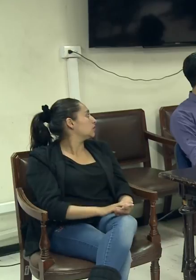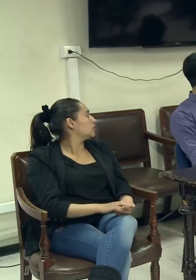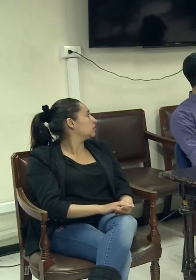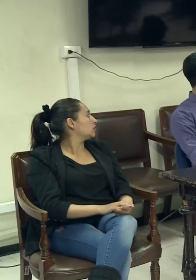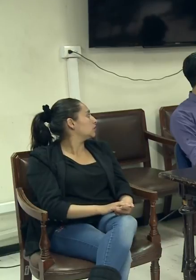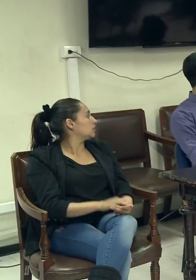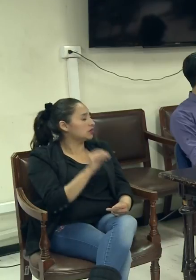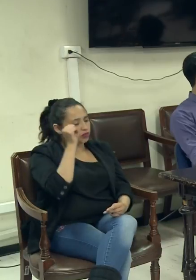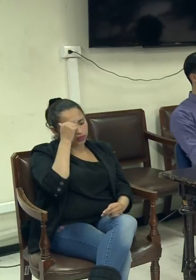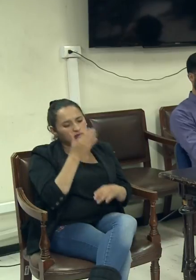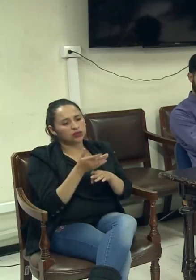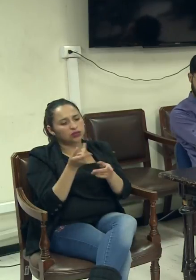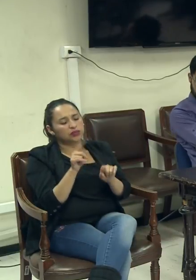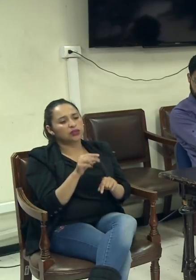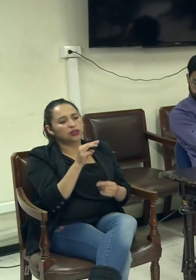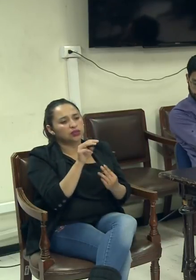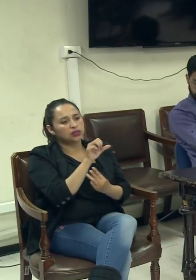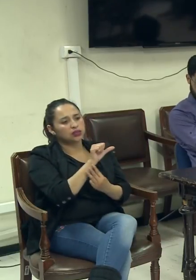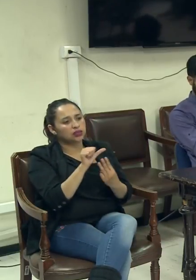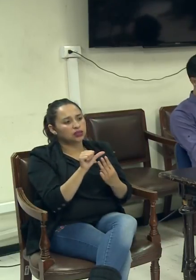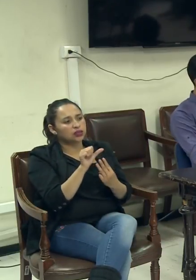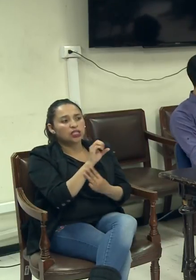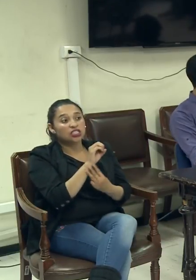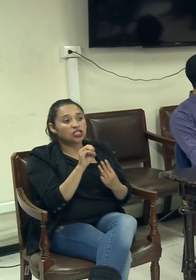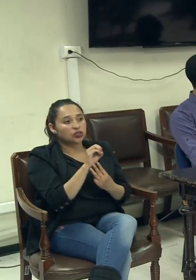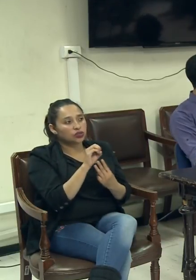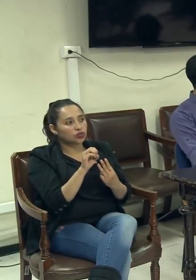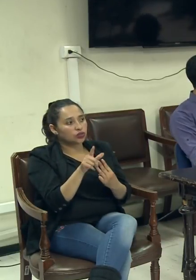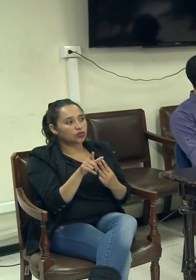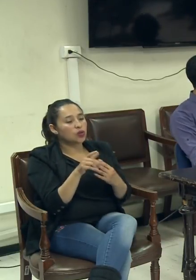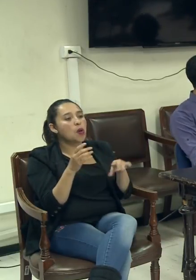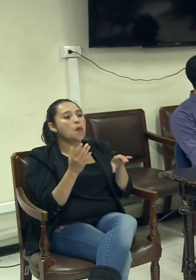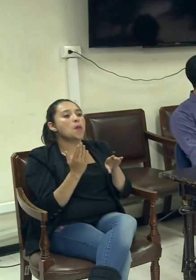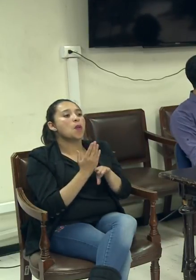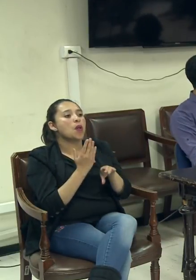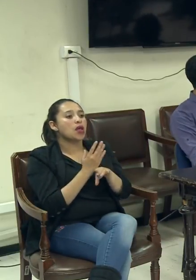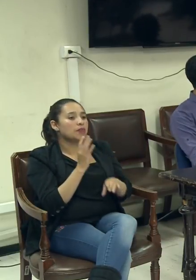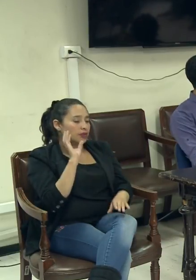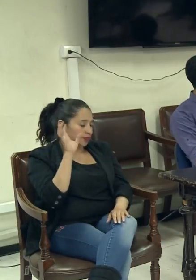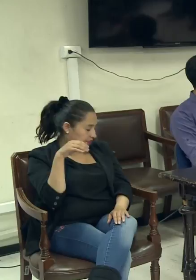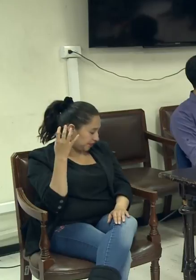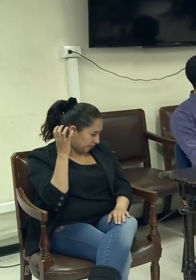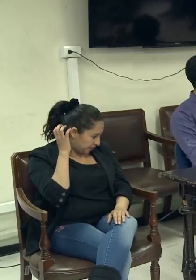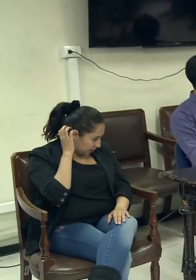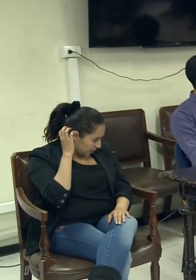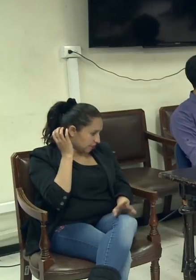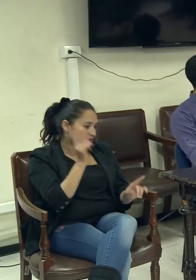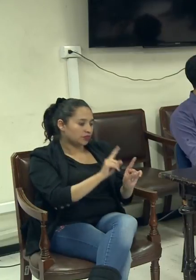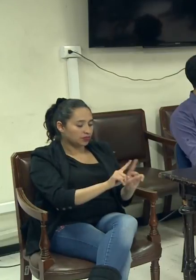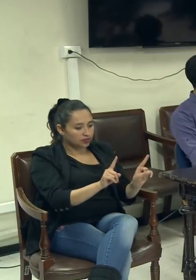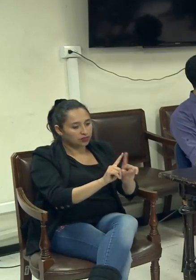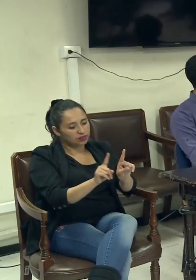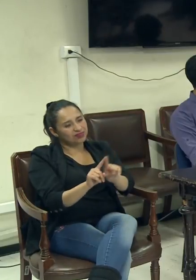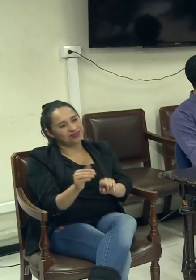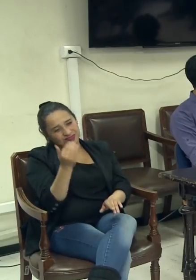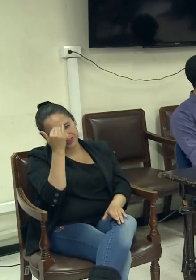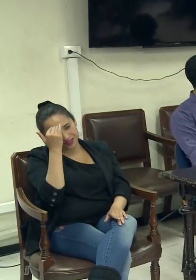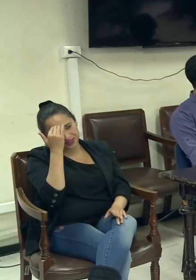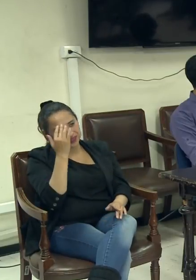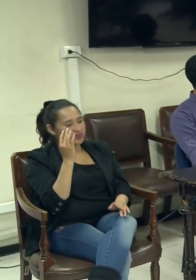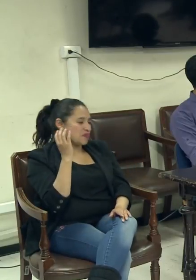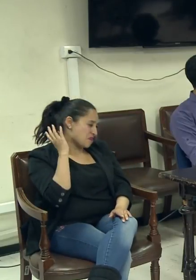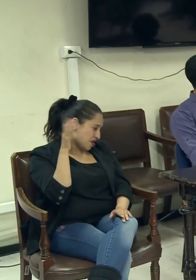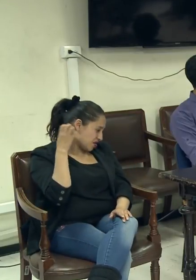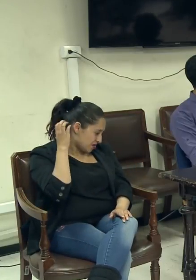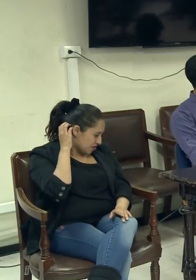con un problema de parálisis cerebral diferentes, porque la parálisis cerebral no es igual